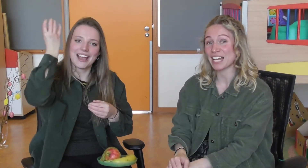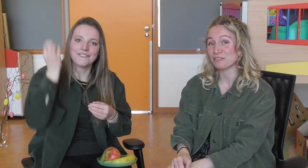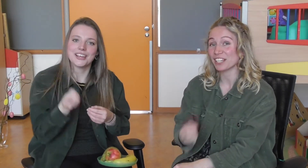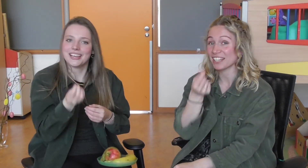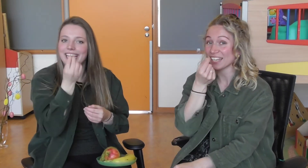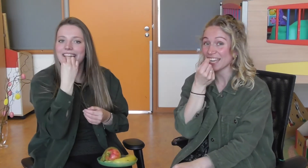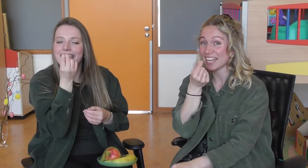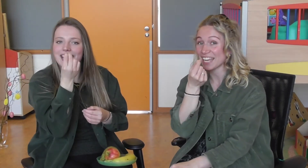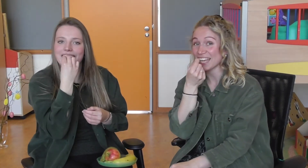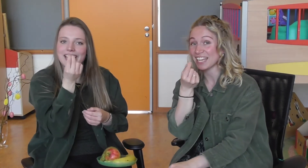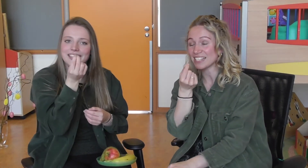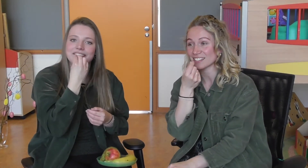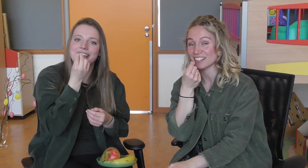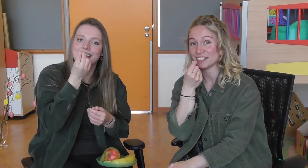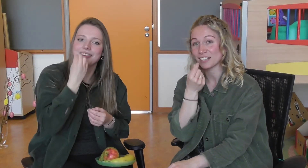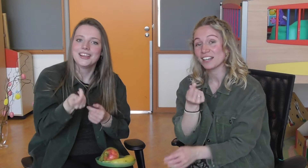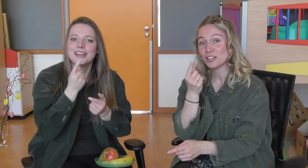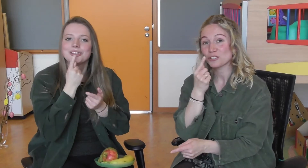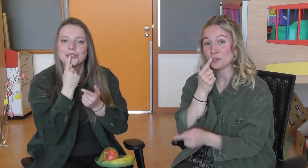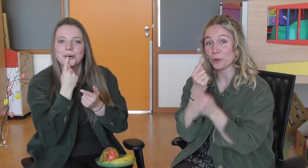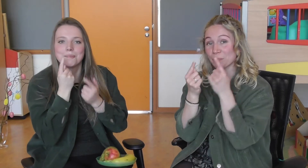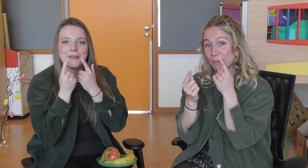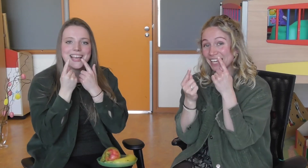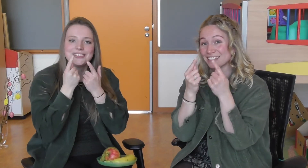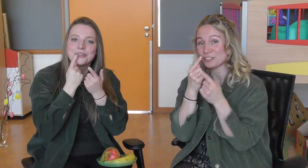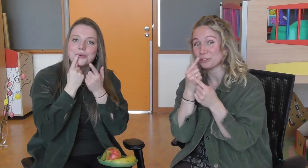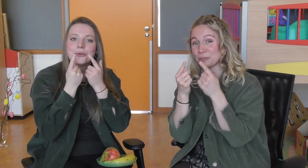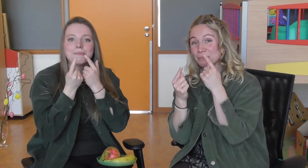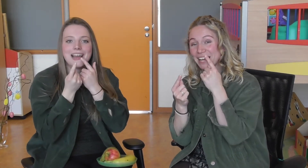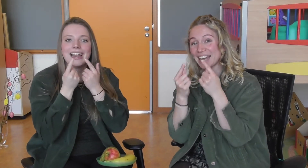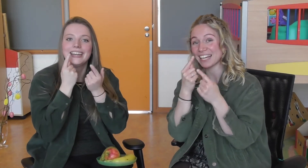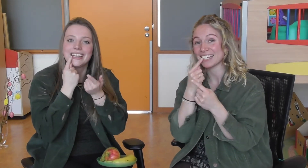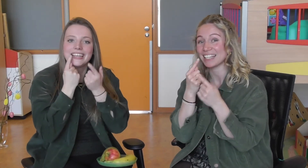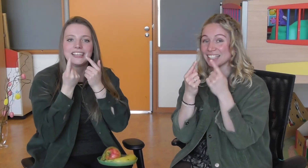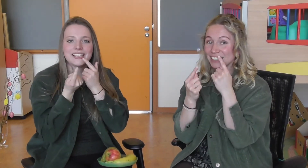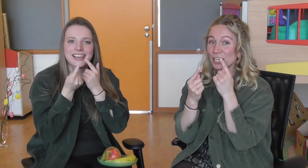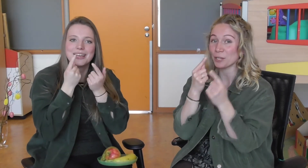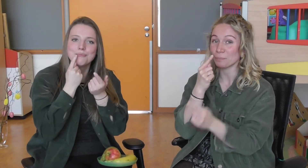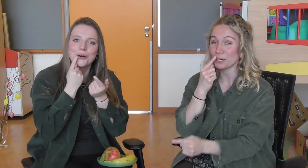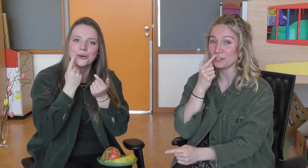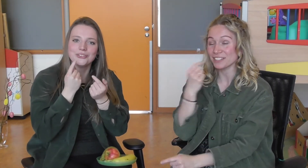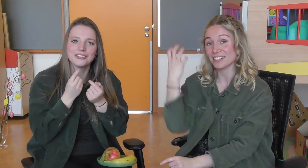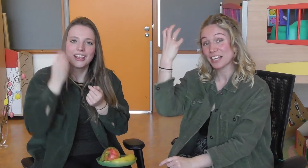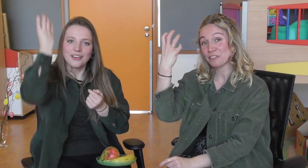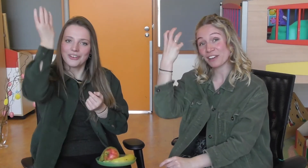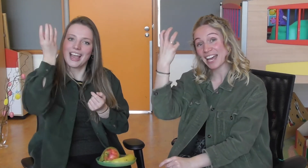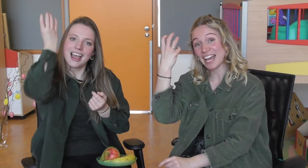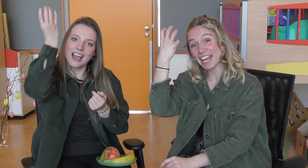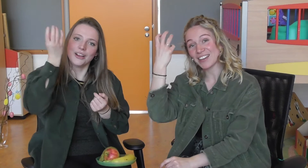we eten. Stop het nu maar in je mond. Fruit,